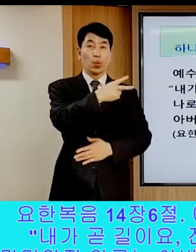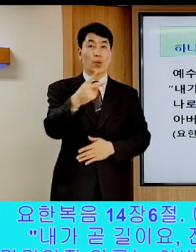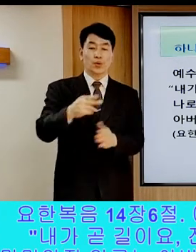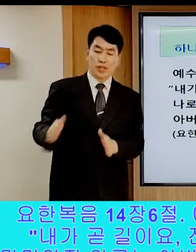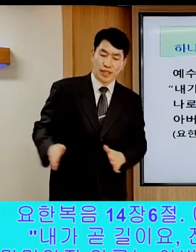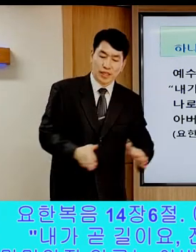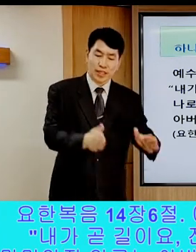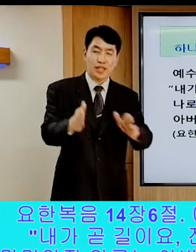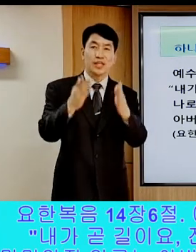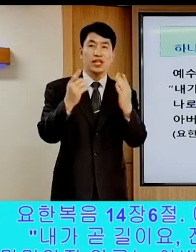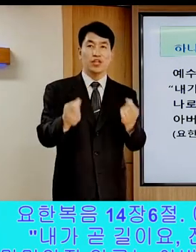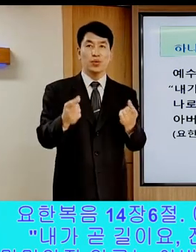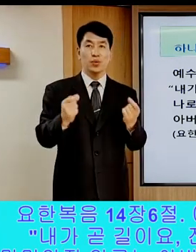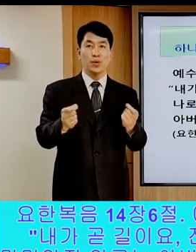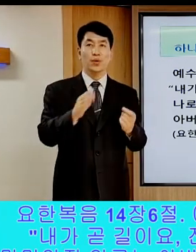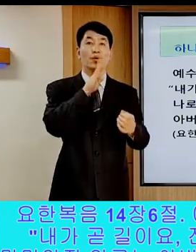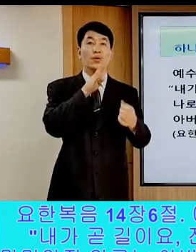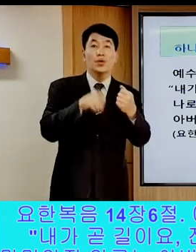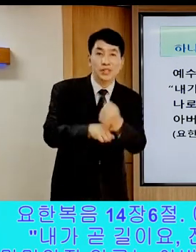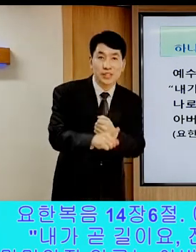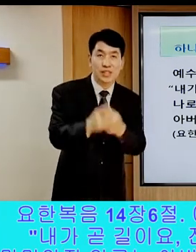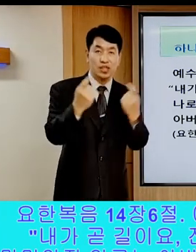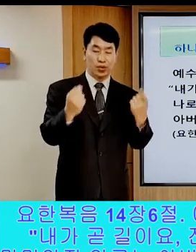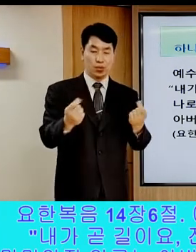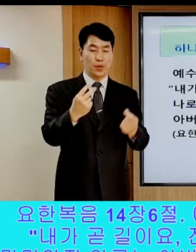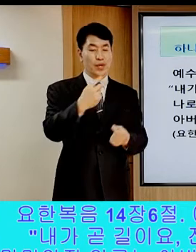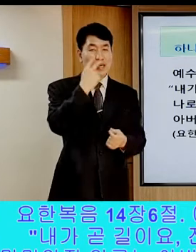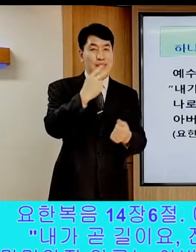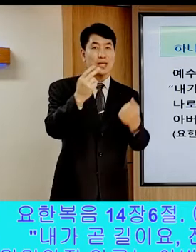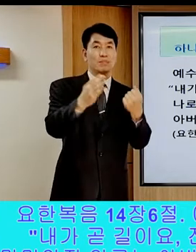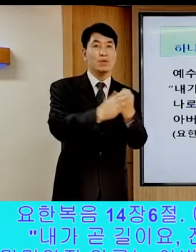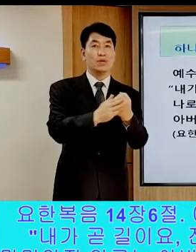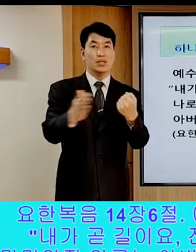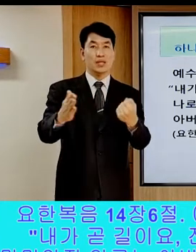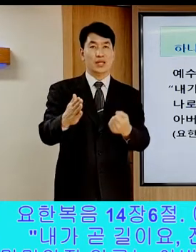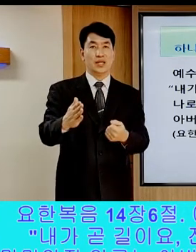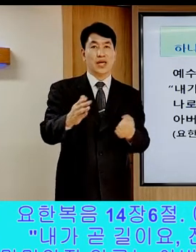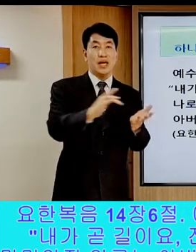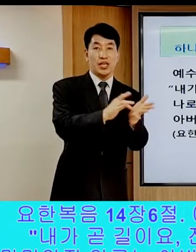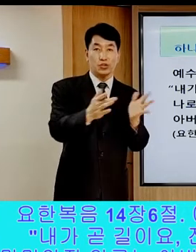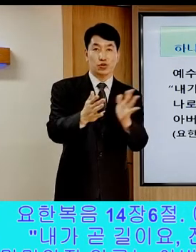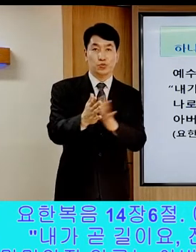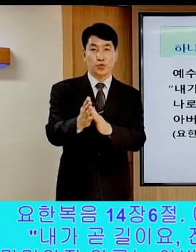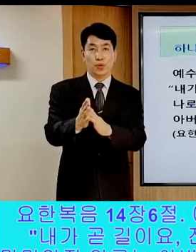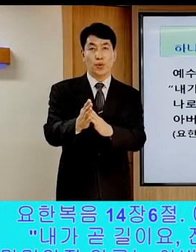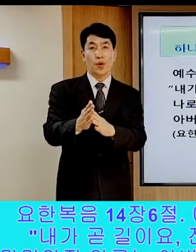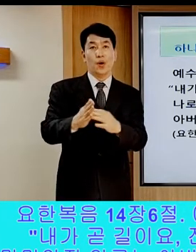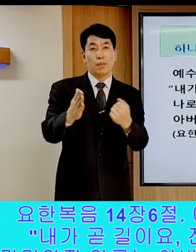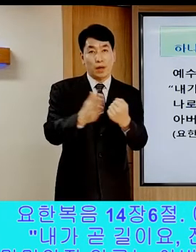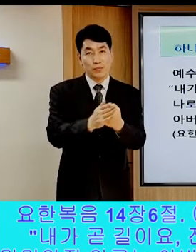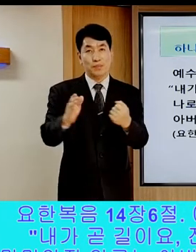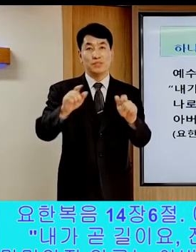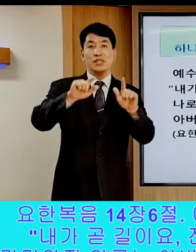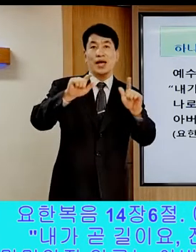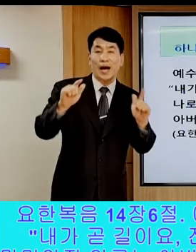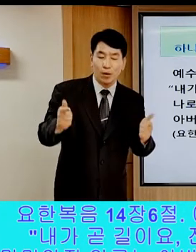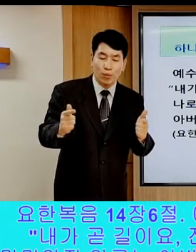곧 길이요 진리요 생명이니 예수님으로 말미암지